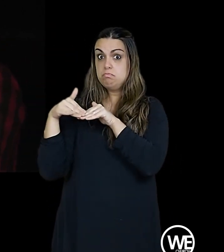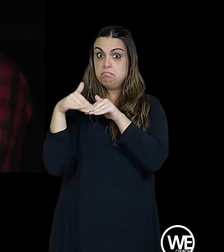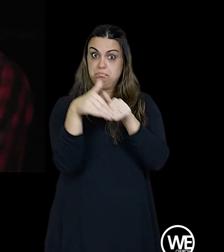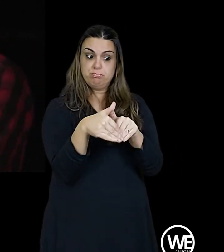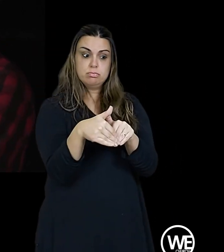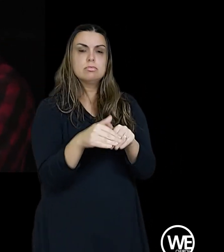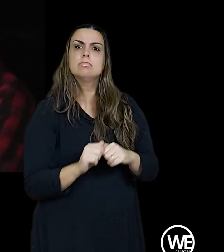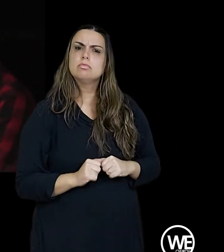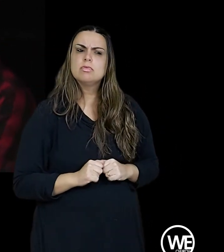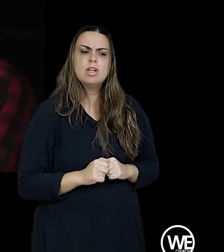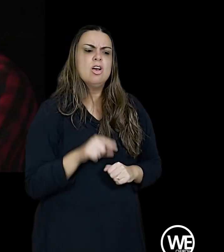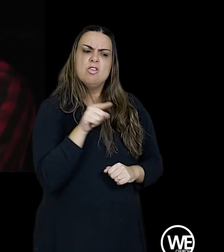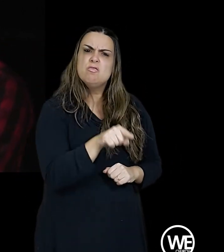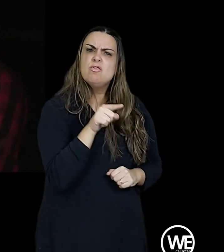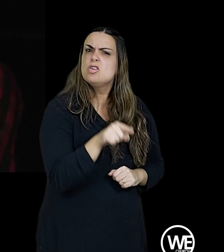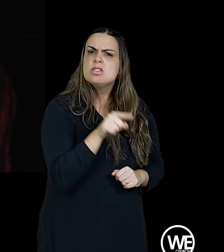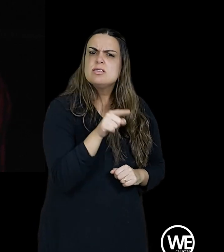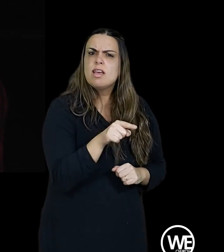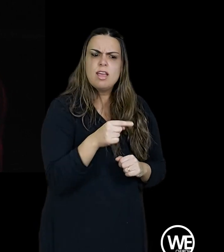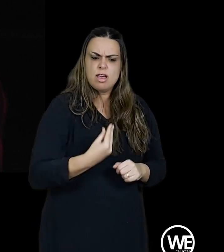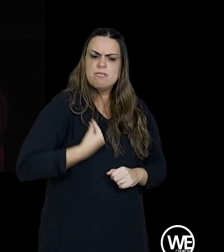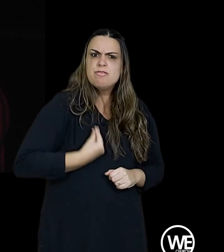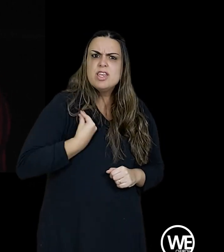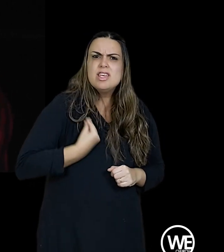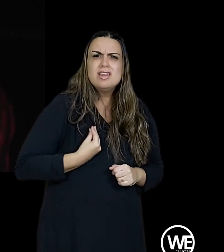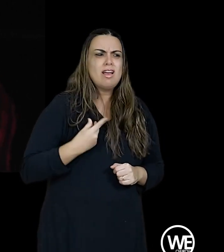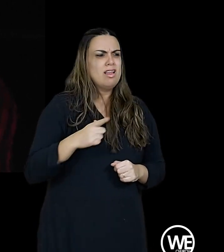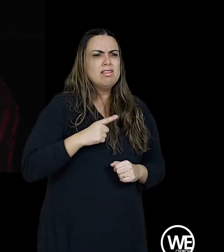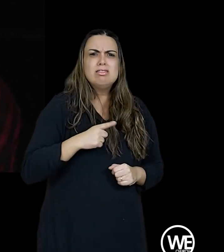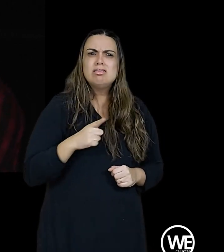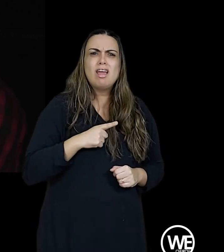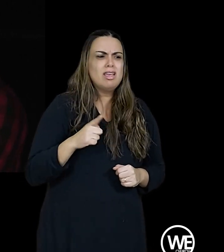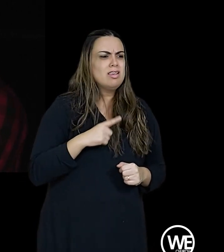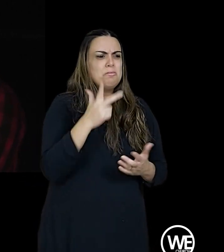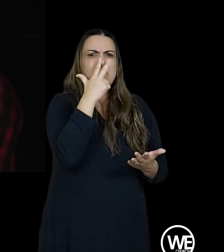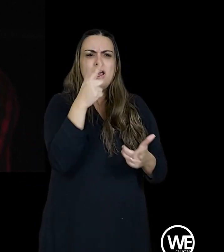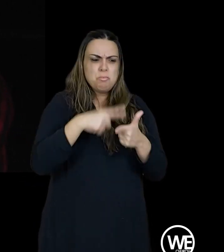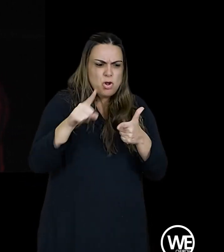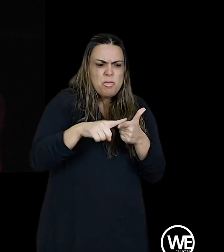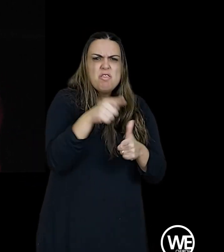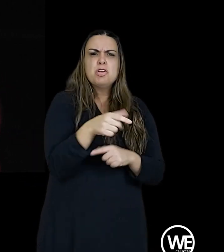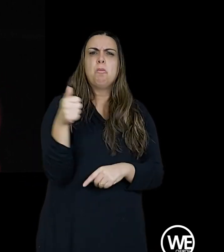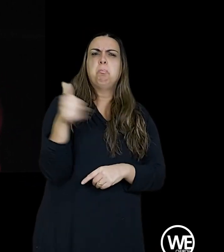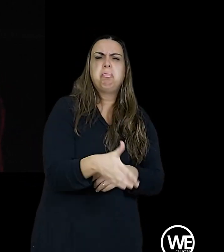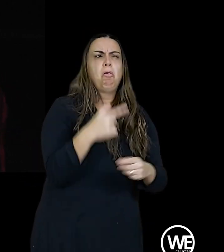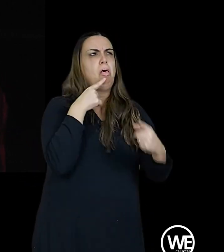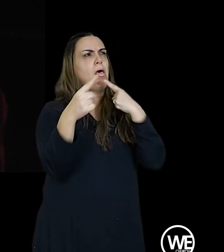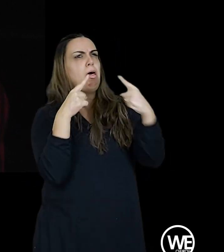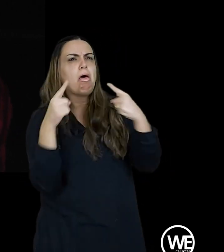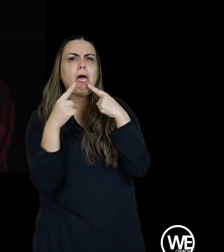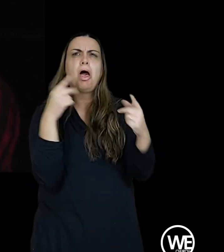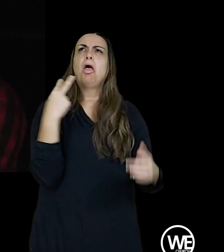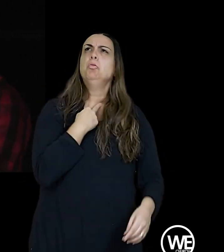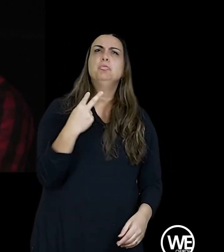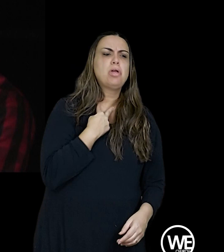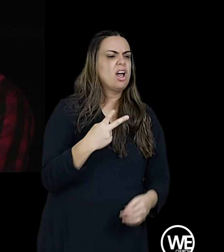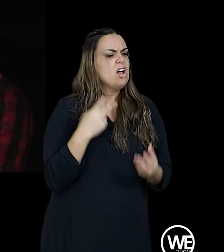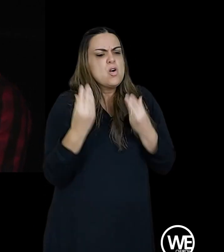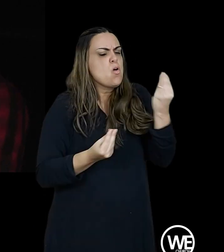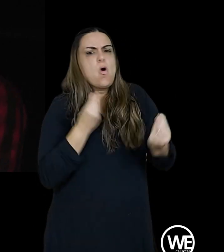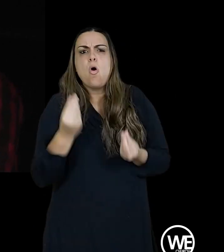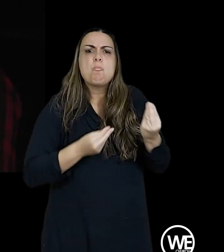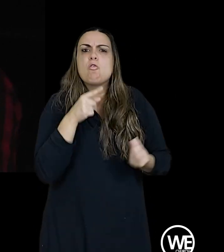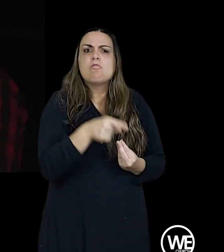Se você correu com homens e se cansou, como é que você quer que eu te coloque para correr entre os cavalos que são